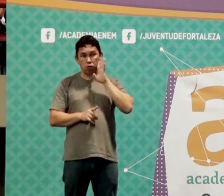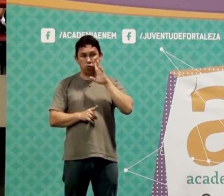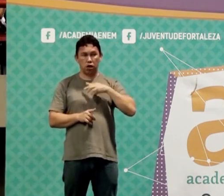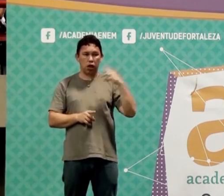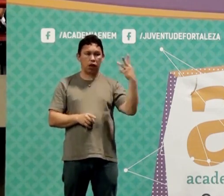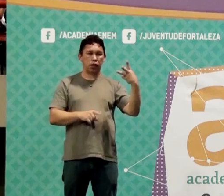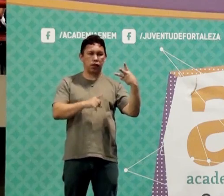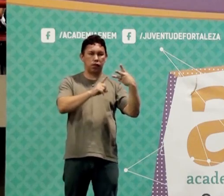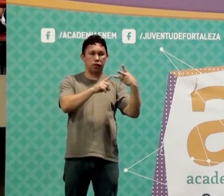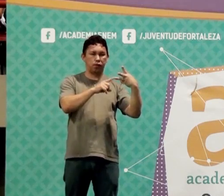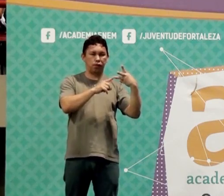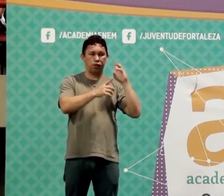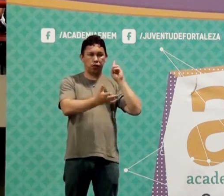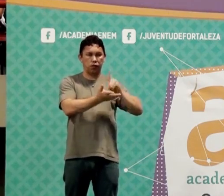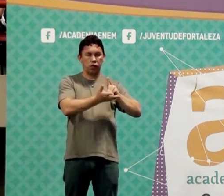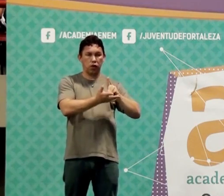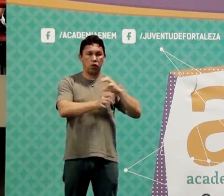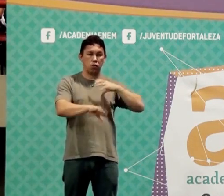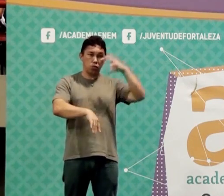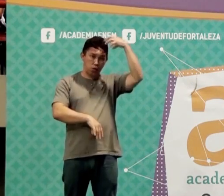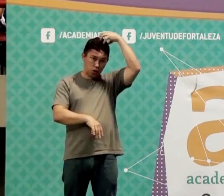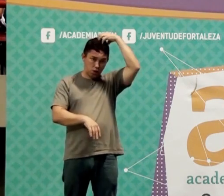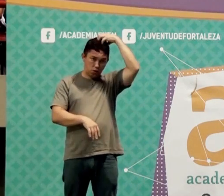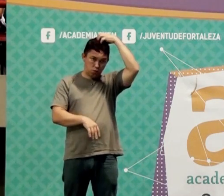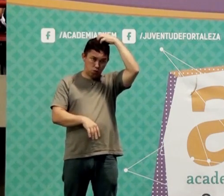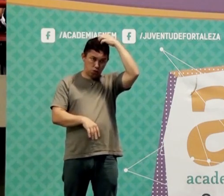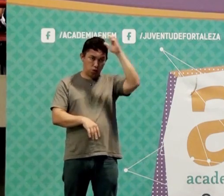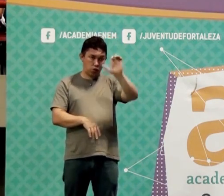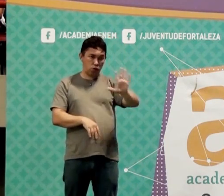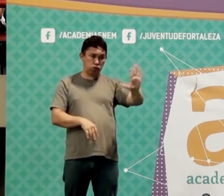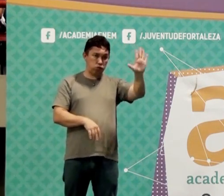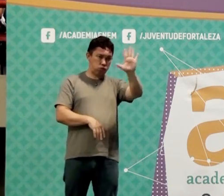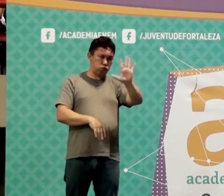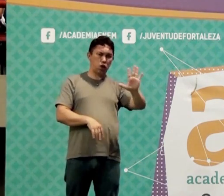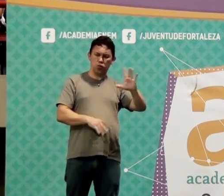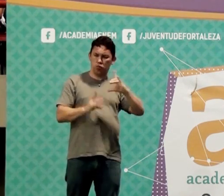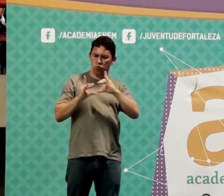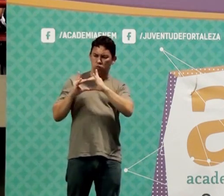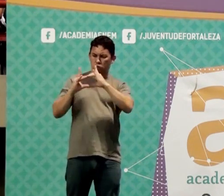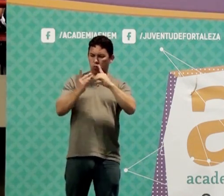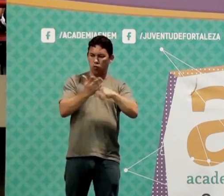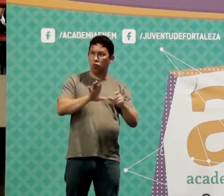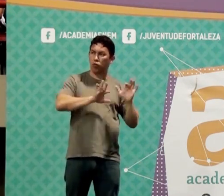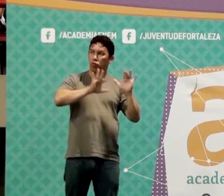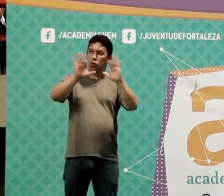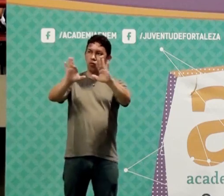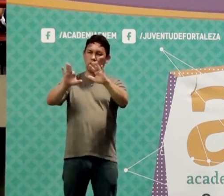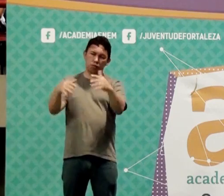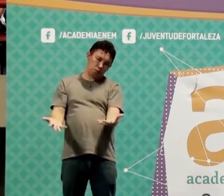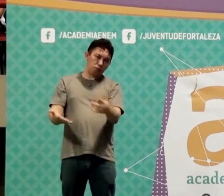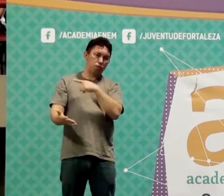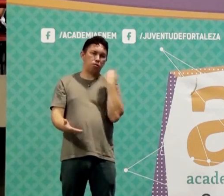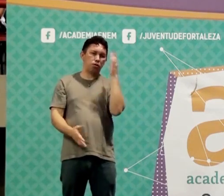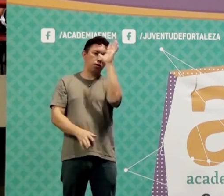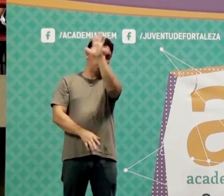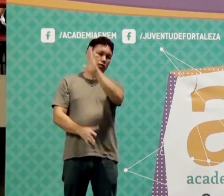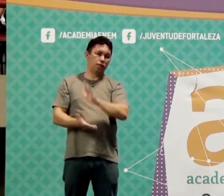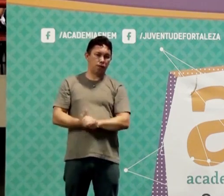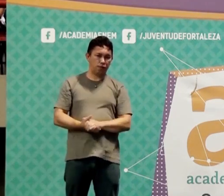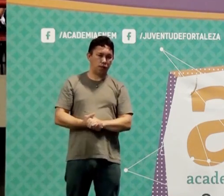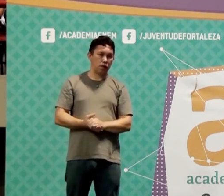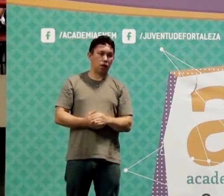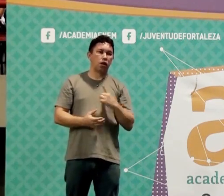O senhor disse que os cristãos venceram a primeira cruzada. Essa primeira cruzada dos mendigos foi a primeira cruzada? Não, eles venceram a